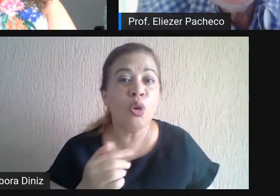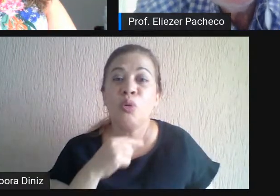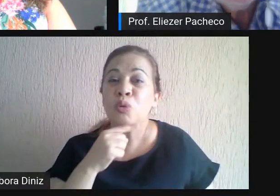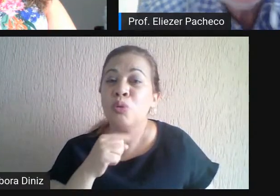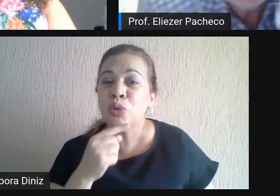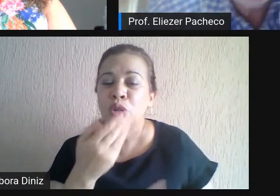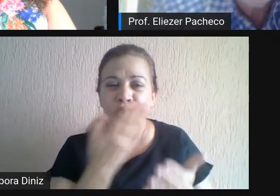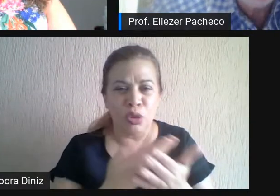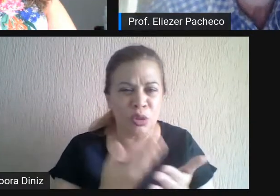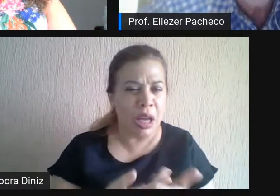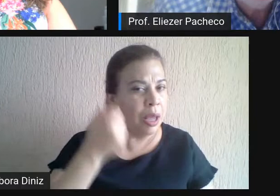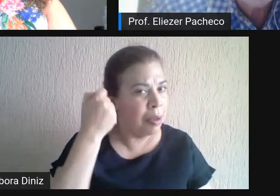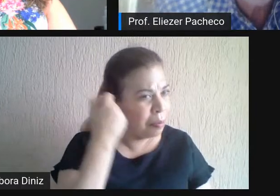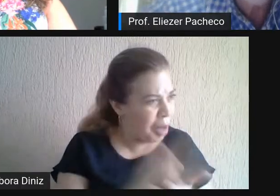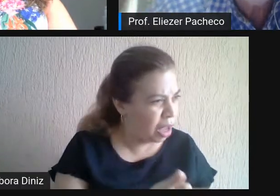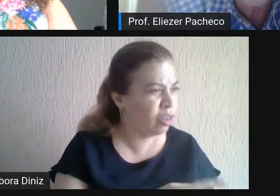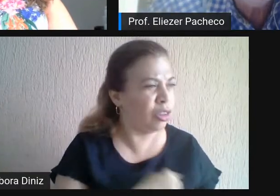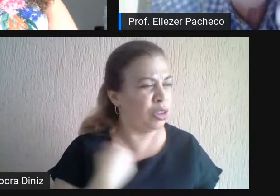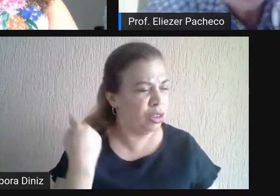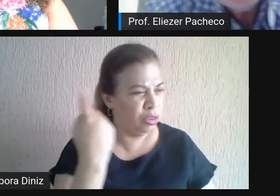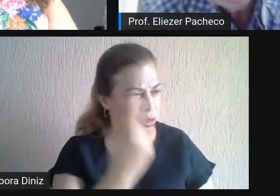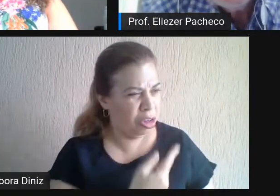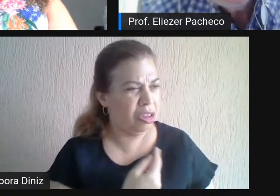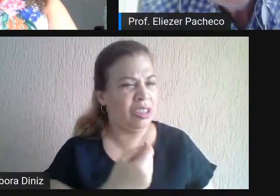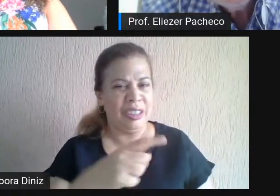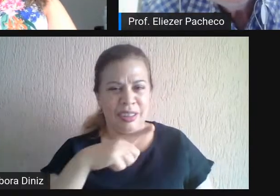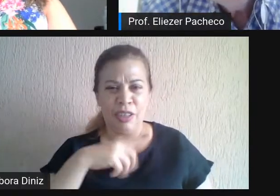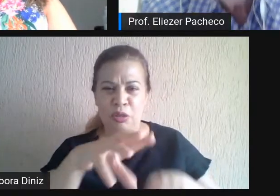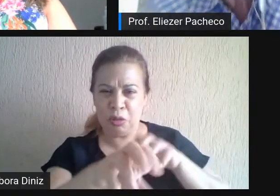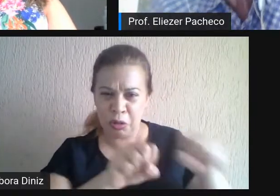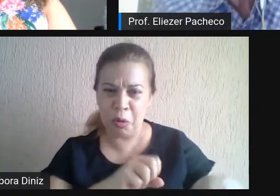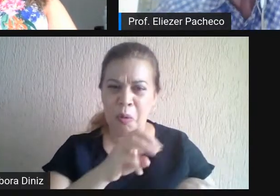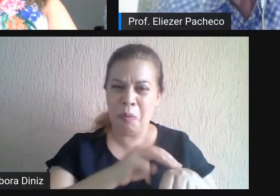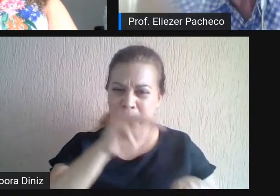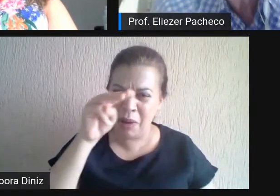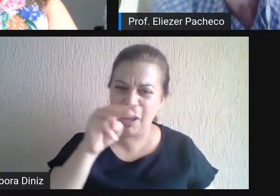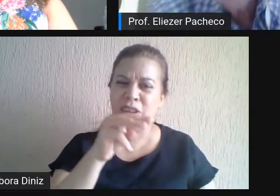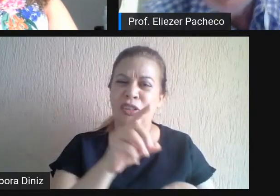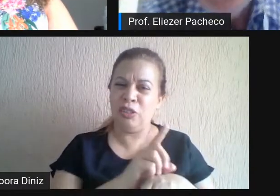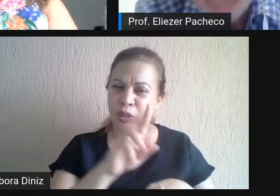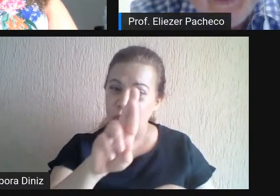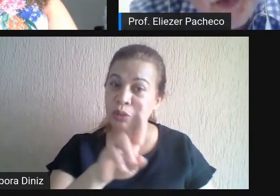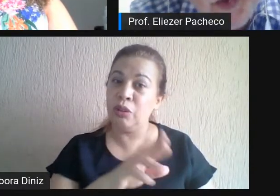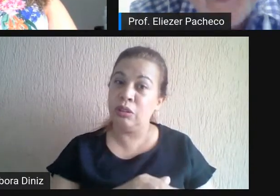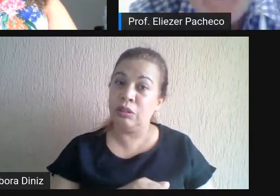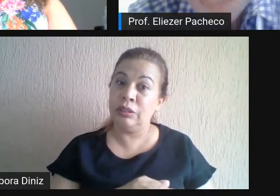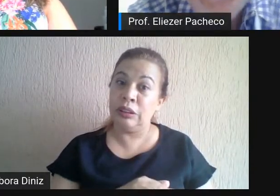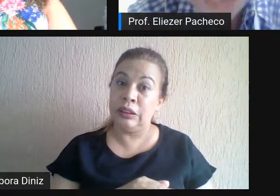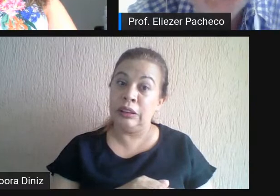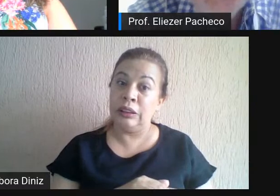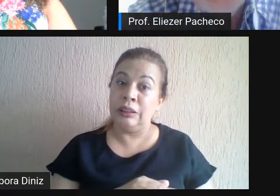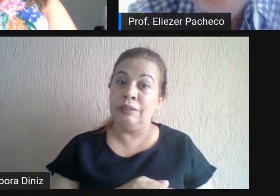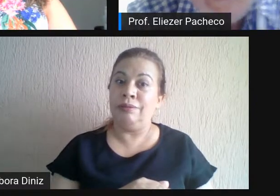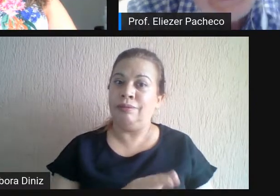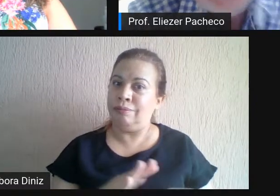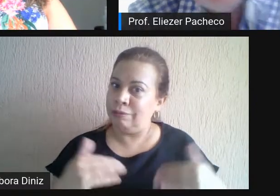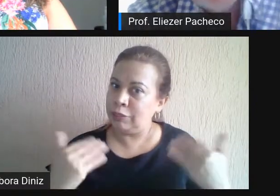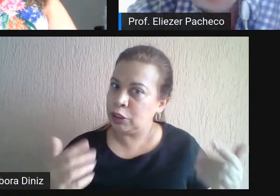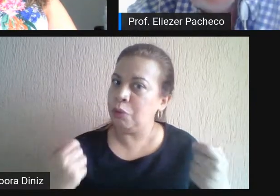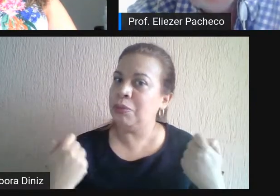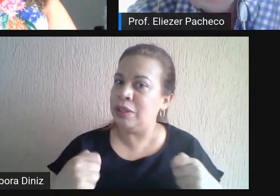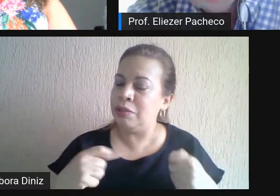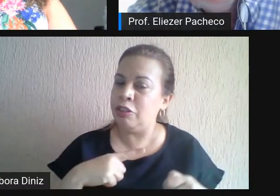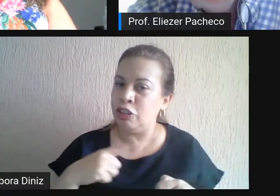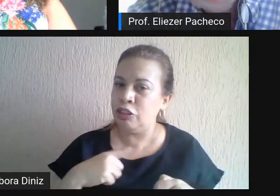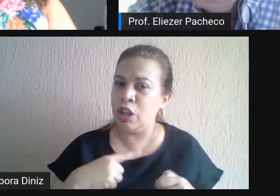para que a gente seja graduado, mestre, doutor. E, portanto, nós temos um compromisso